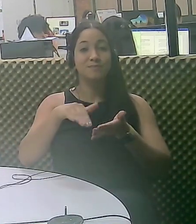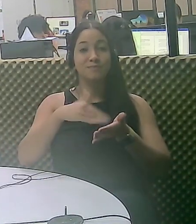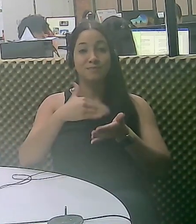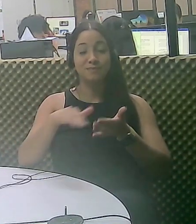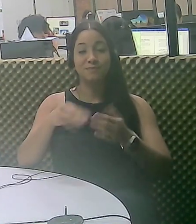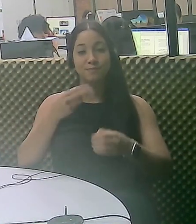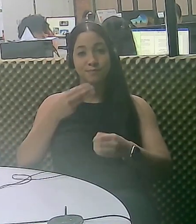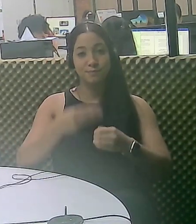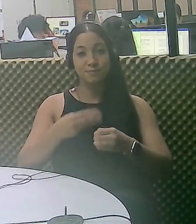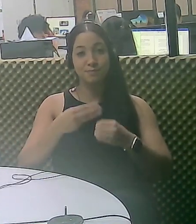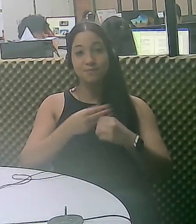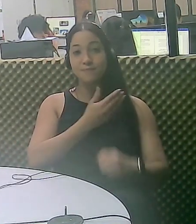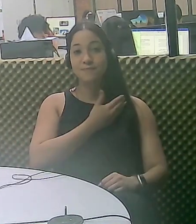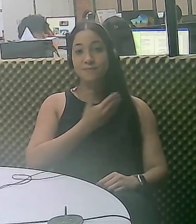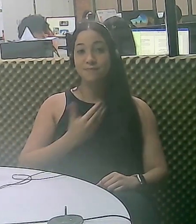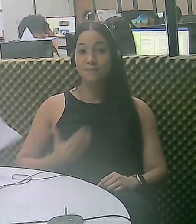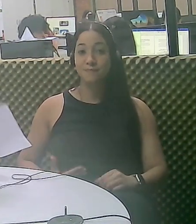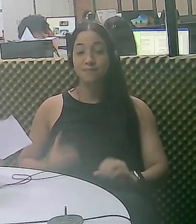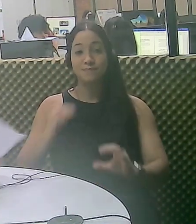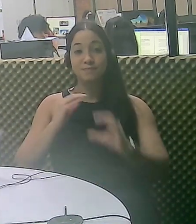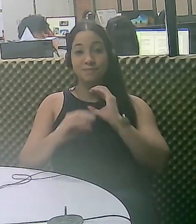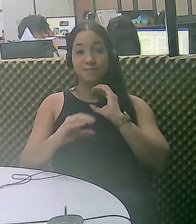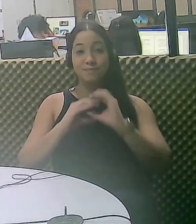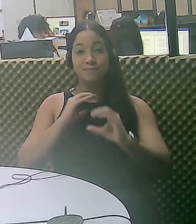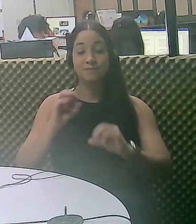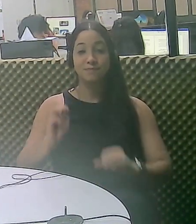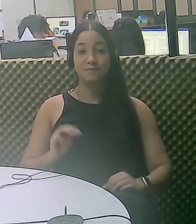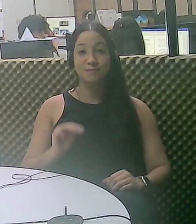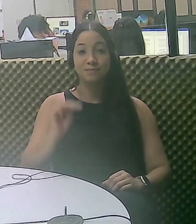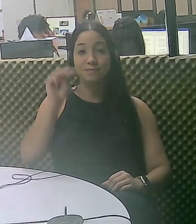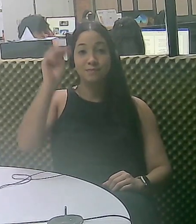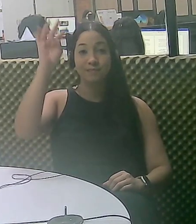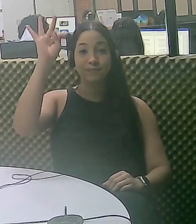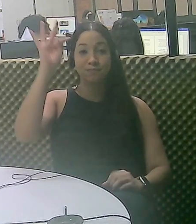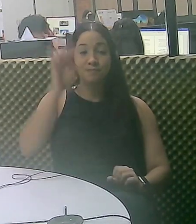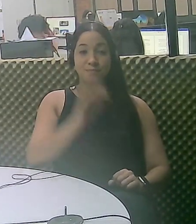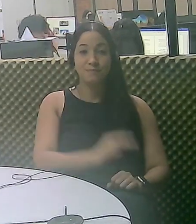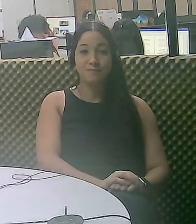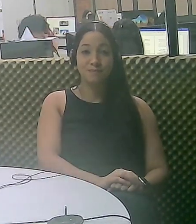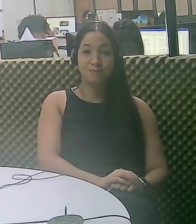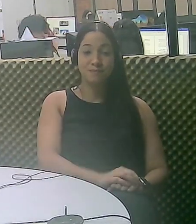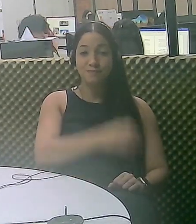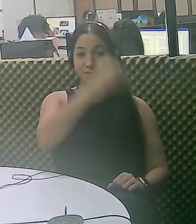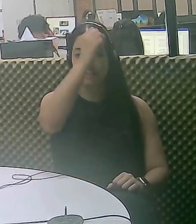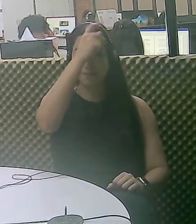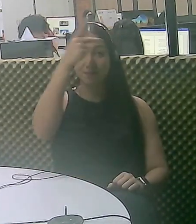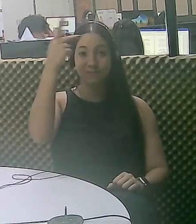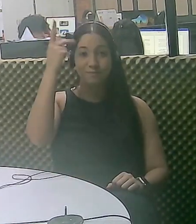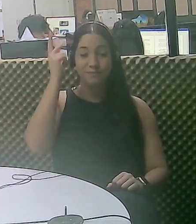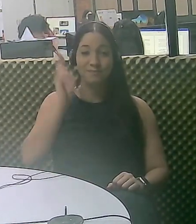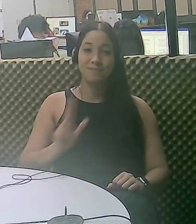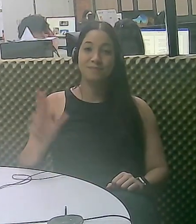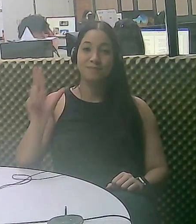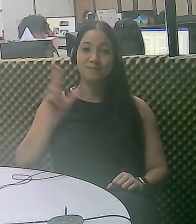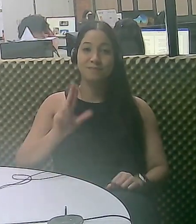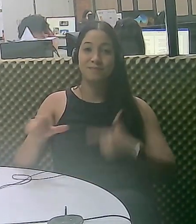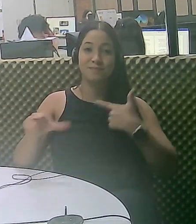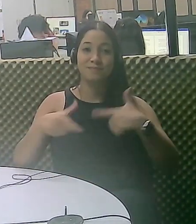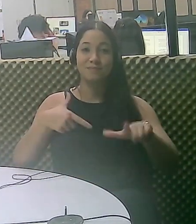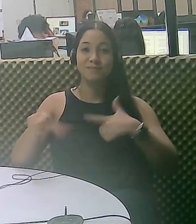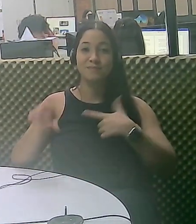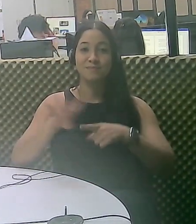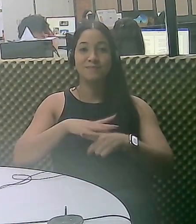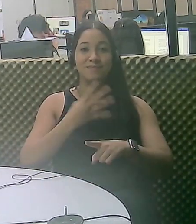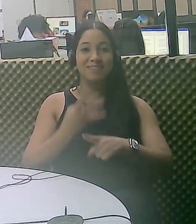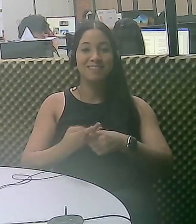Silva. Secretário Municipal de Governo e Comunicação, Marco Túlio de Castro Kalimann. Prefeitura de